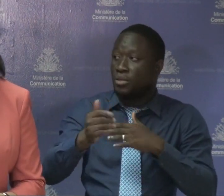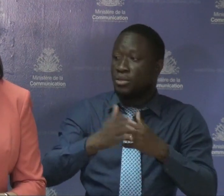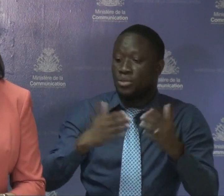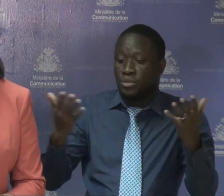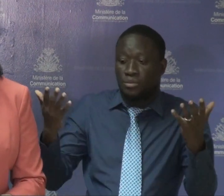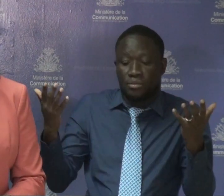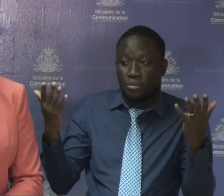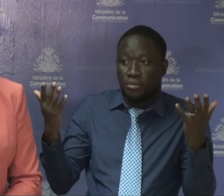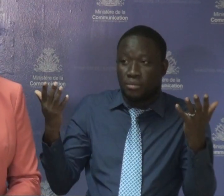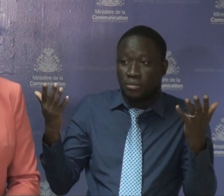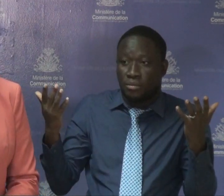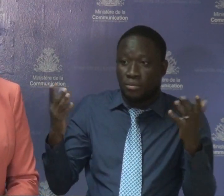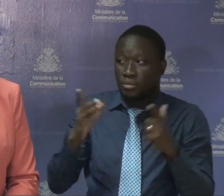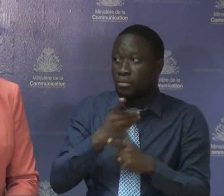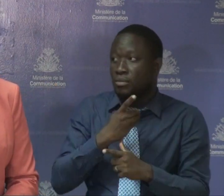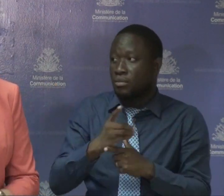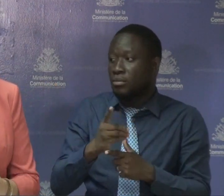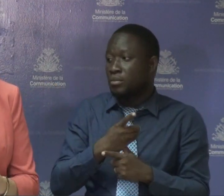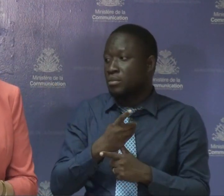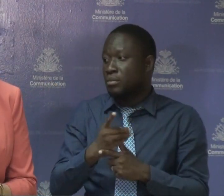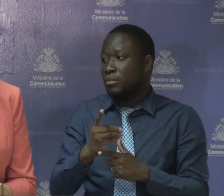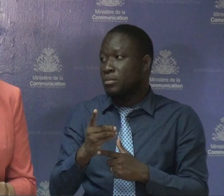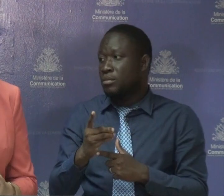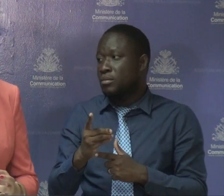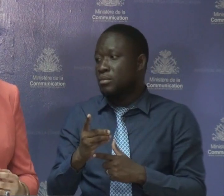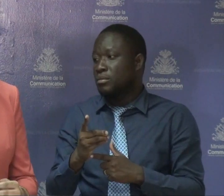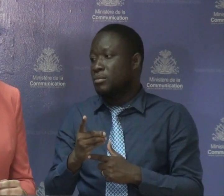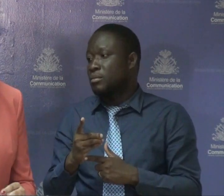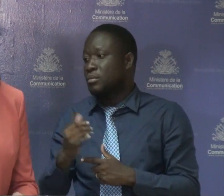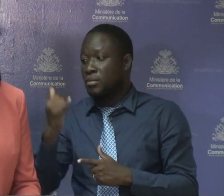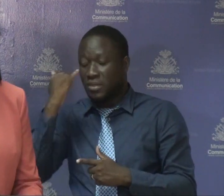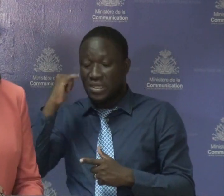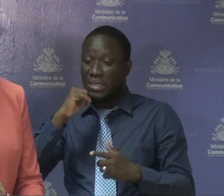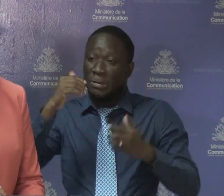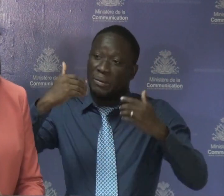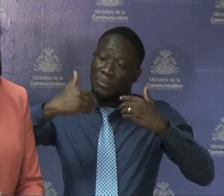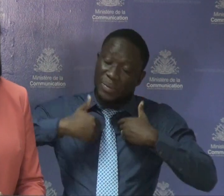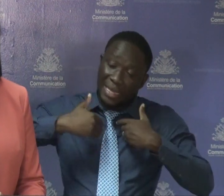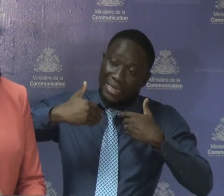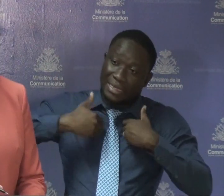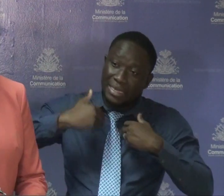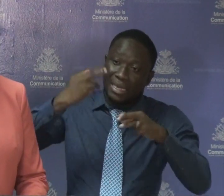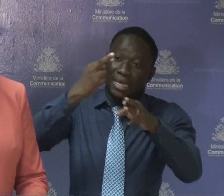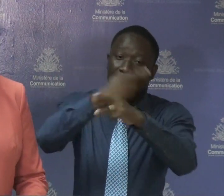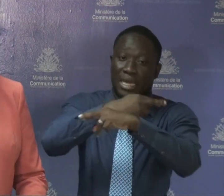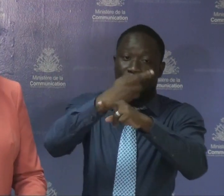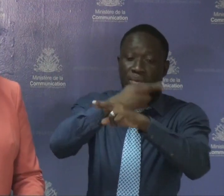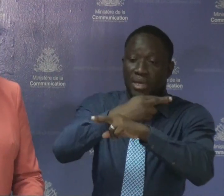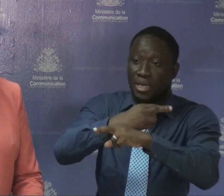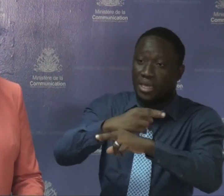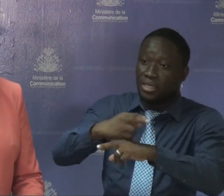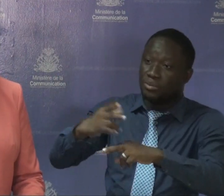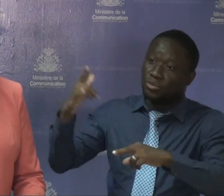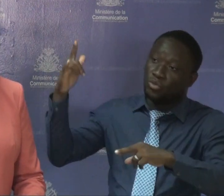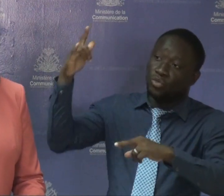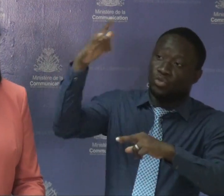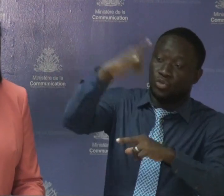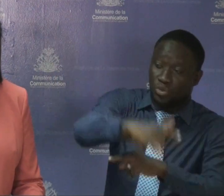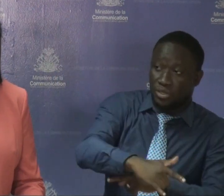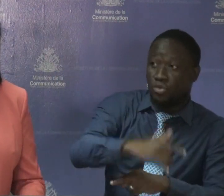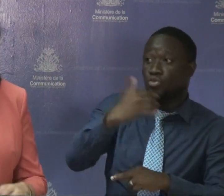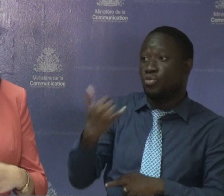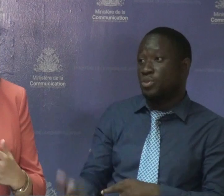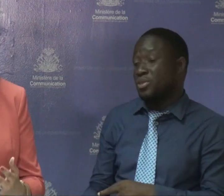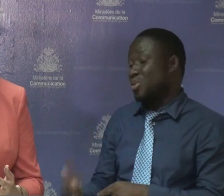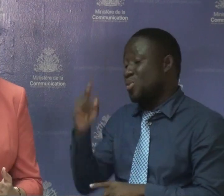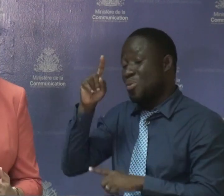attractif et tout ça. Donc, de ce fait, si pas gain aménagement, et un aménagement touristique,